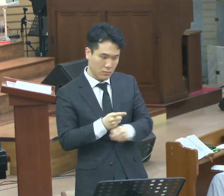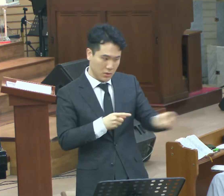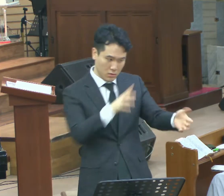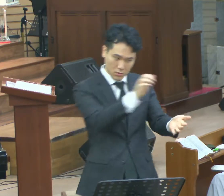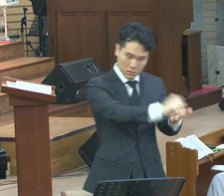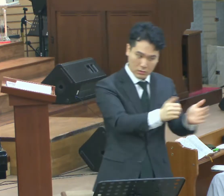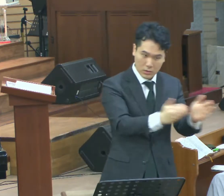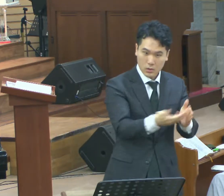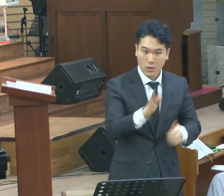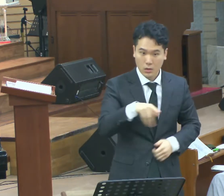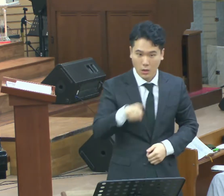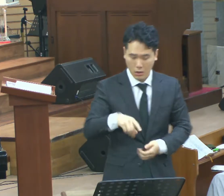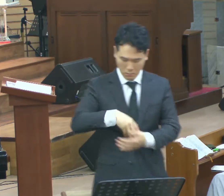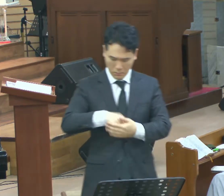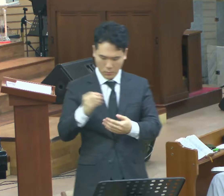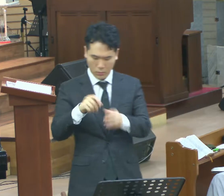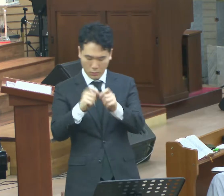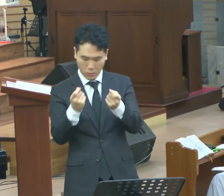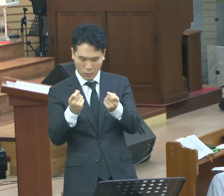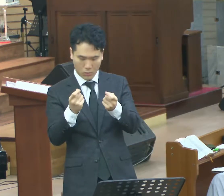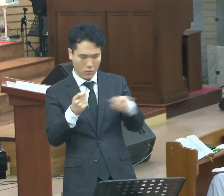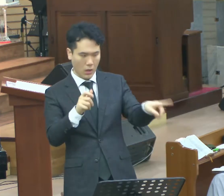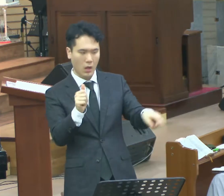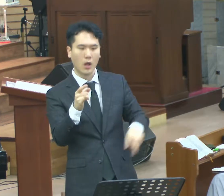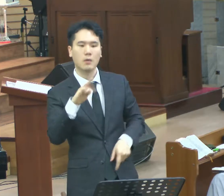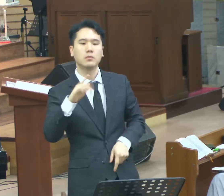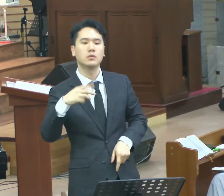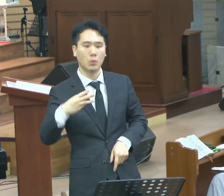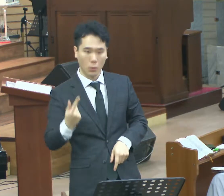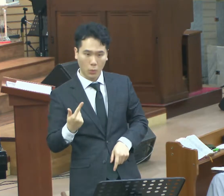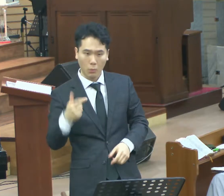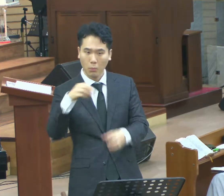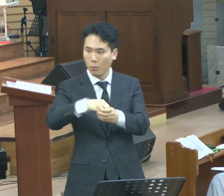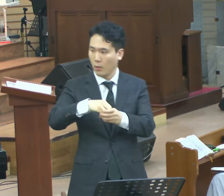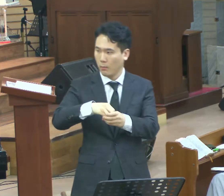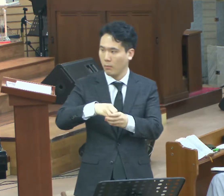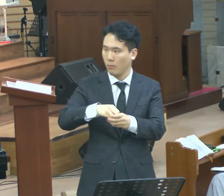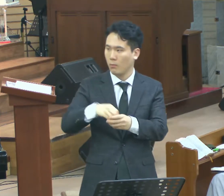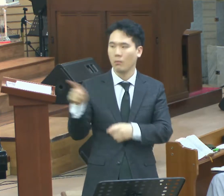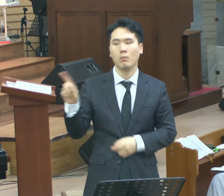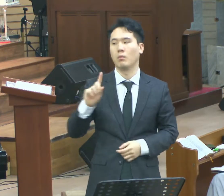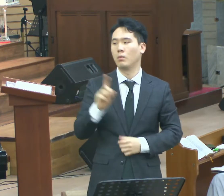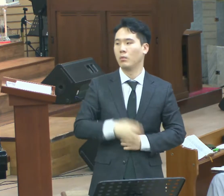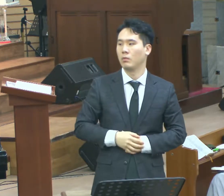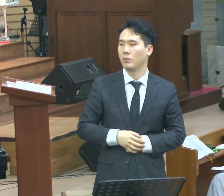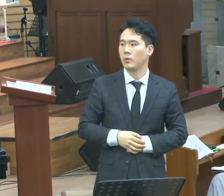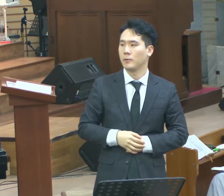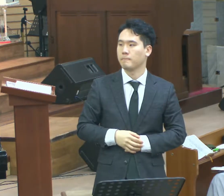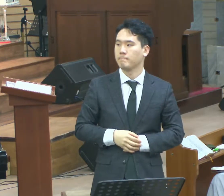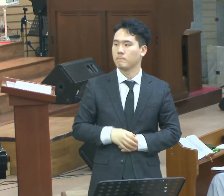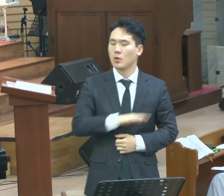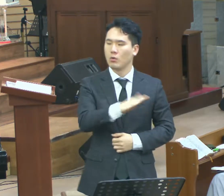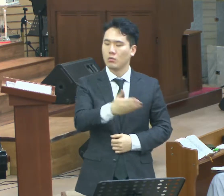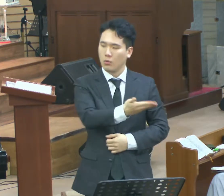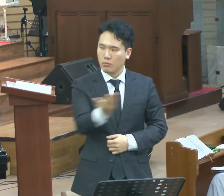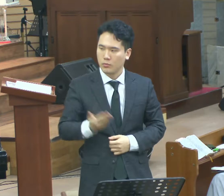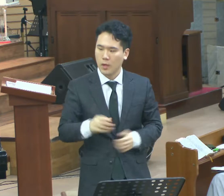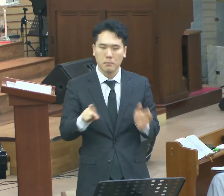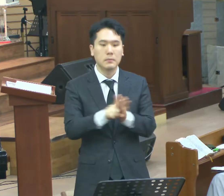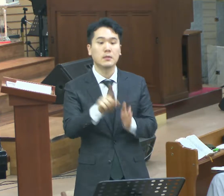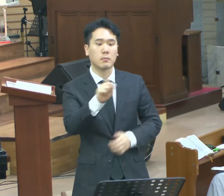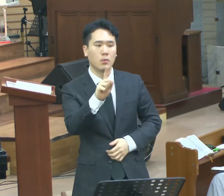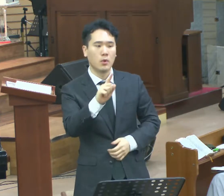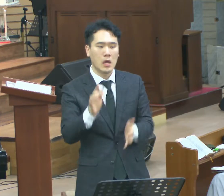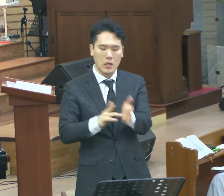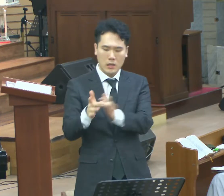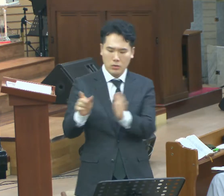봅니다. 믿음이 뭐죠? 믿음은 예수 믿어 천국 가는 것, 그거 하나는 중요한 거예요.